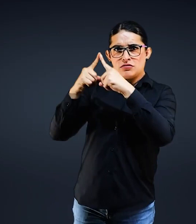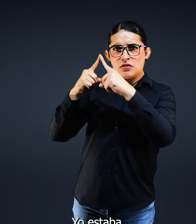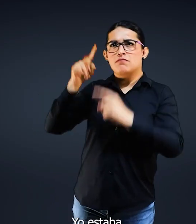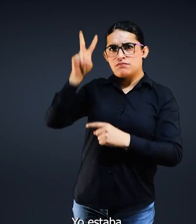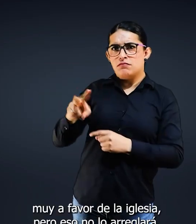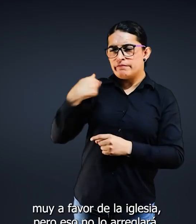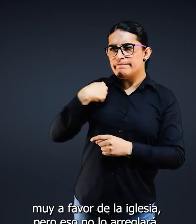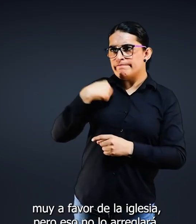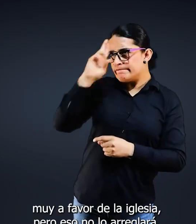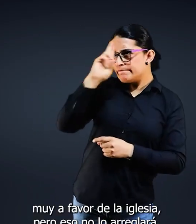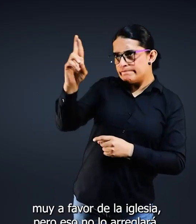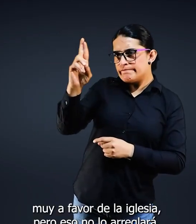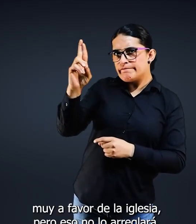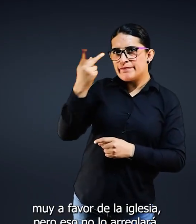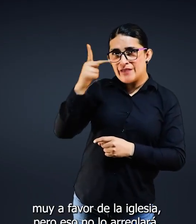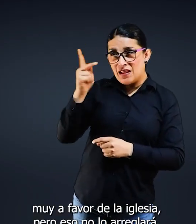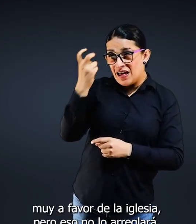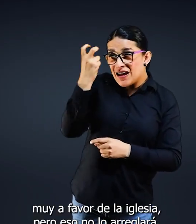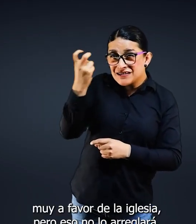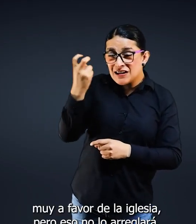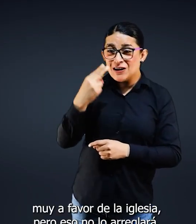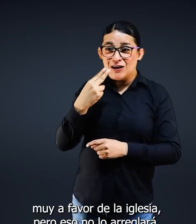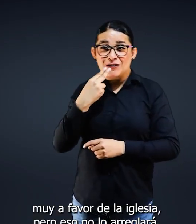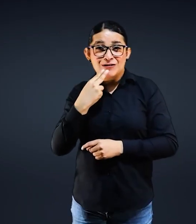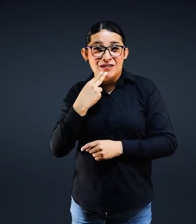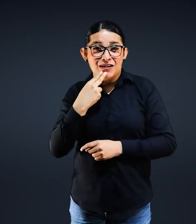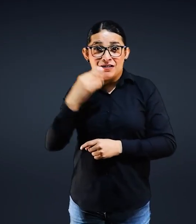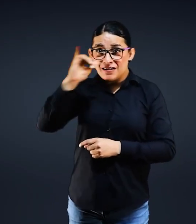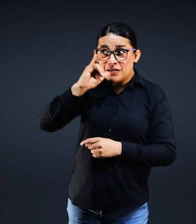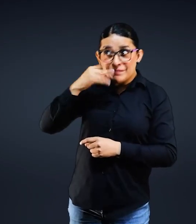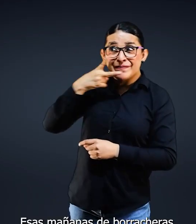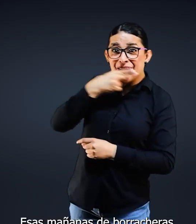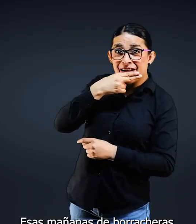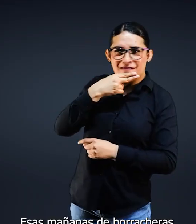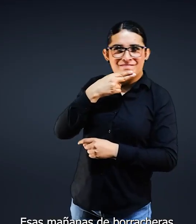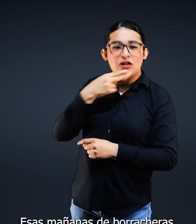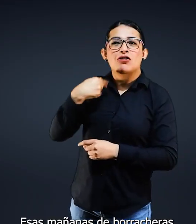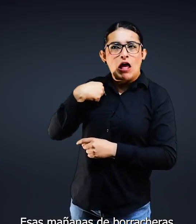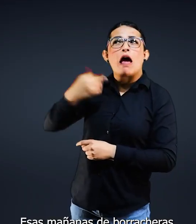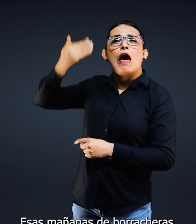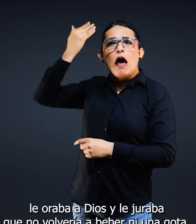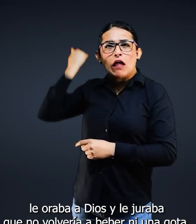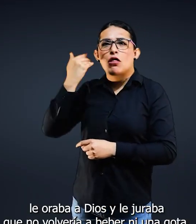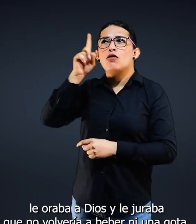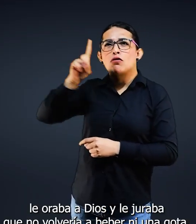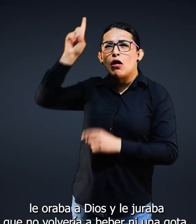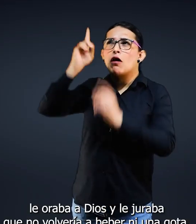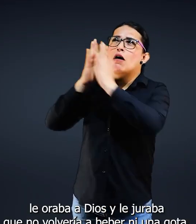Yo estaba muy a favor de la iglesia, pero eso no lo arreglará. Esas mañanas de borracheras le oraba a Dios y le juraba